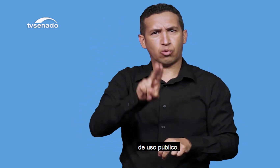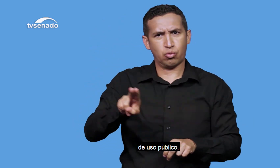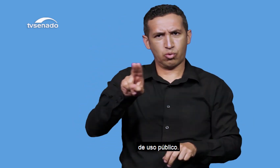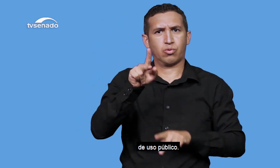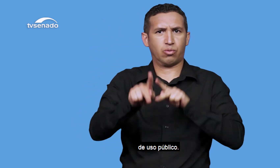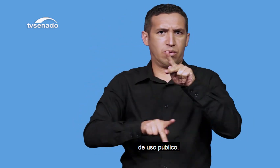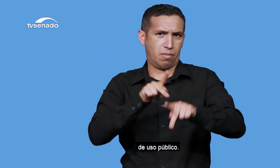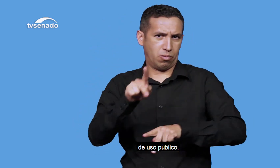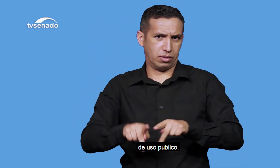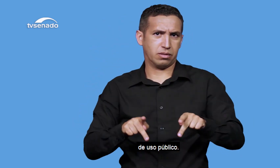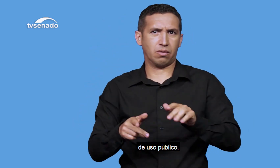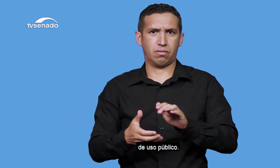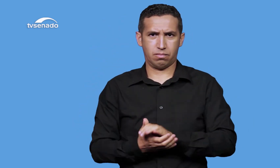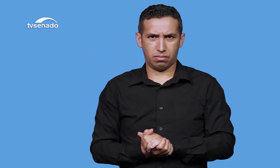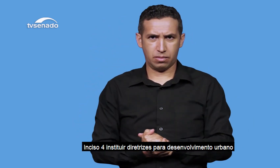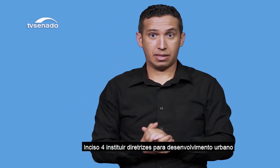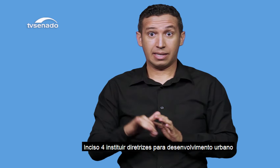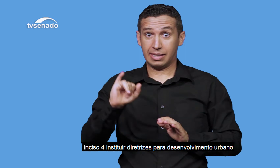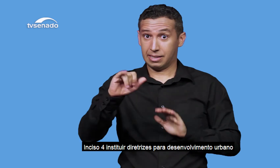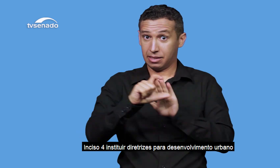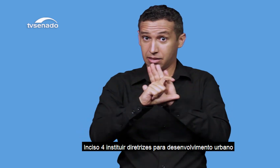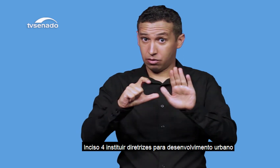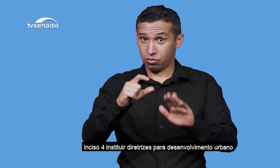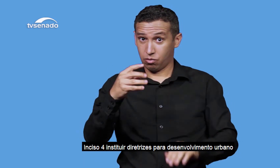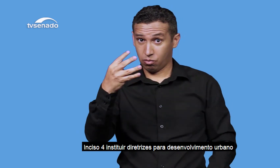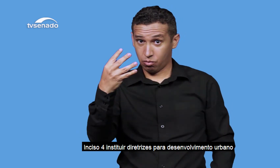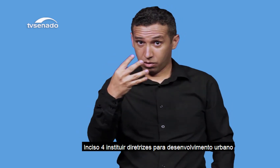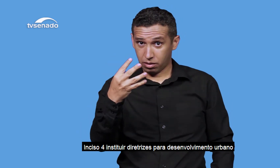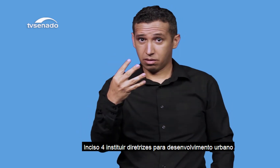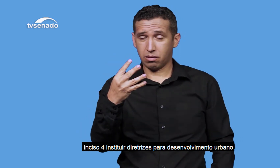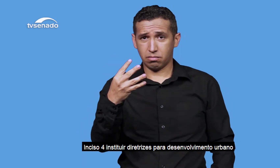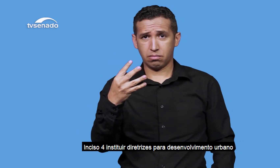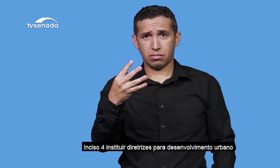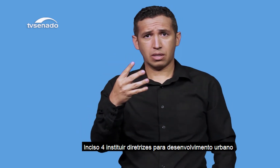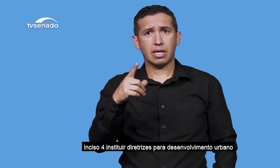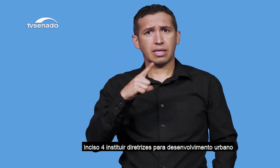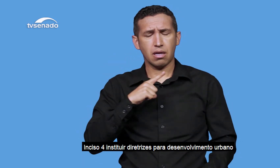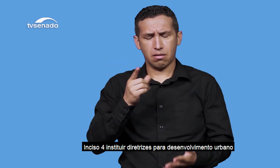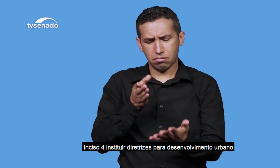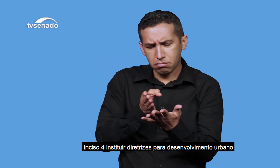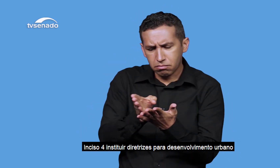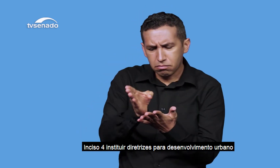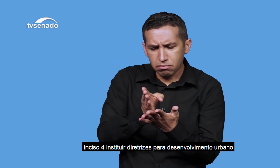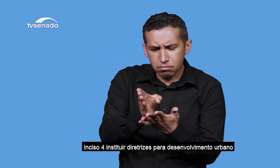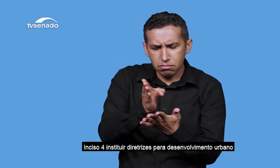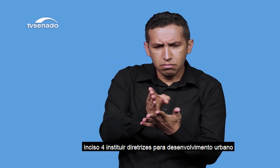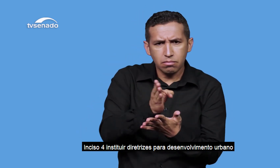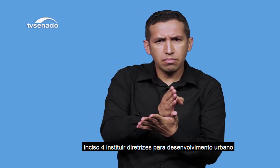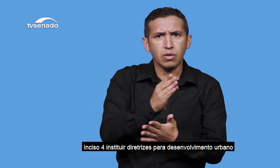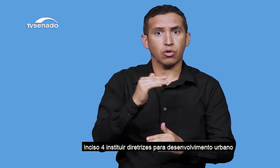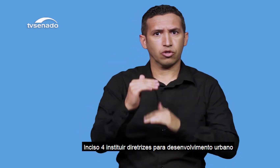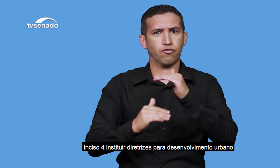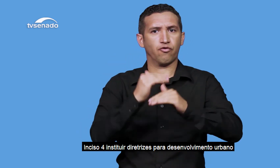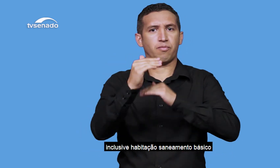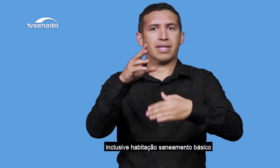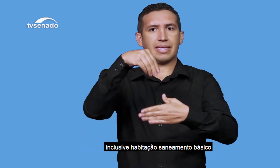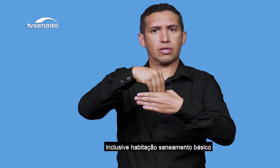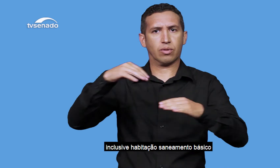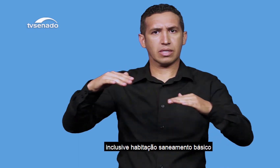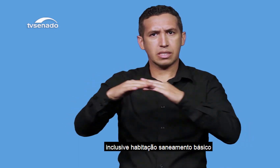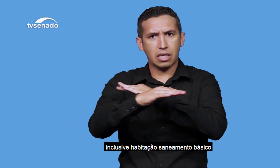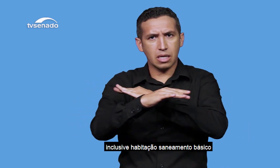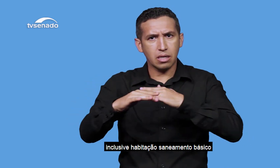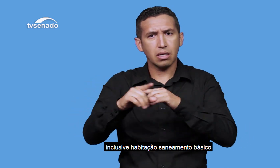público inciso 4 instituir diretrizes para desenvolvimento urbano